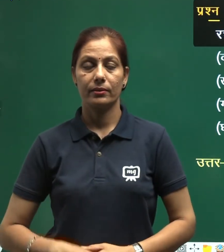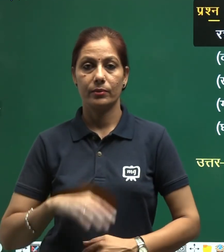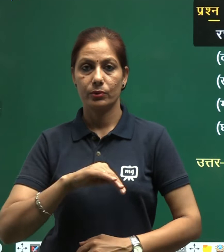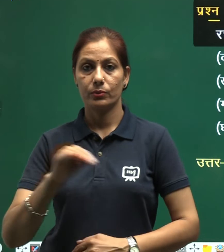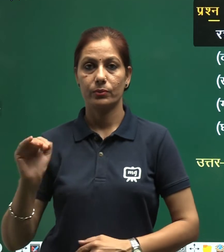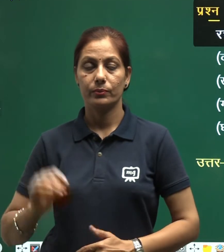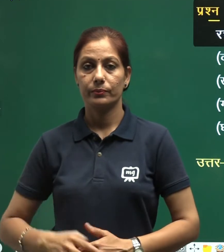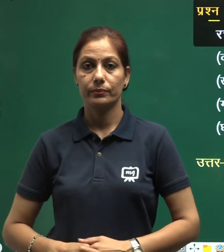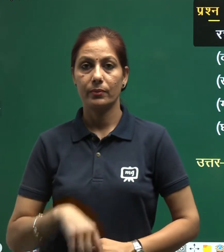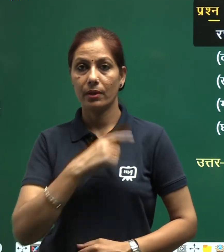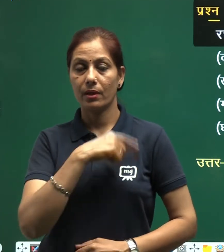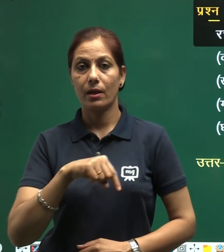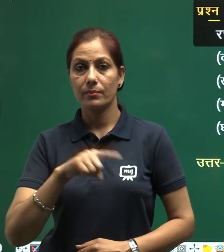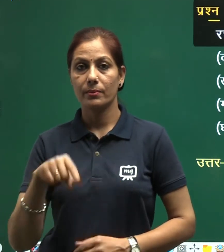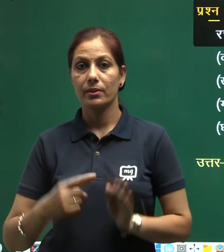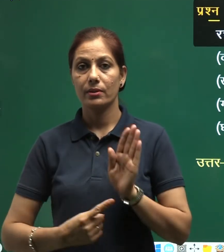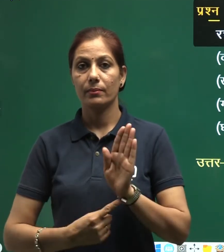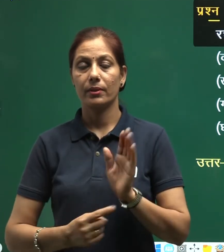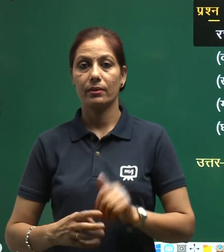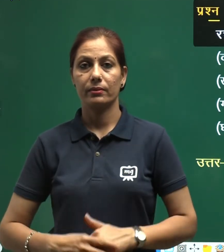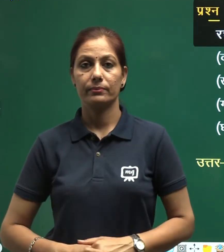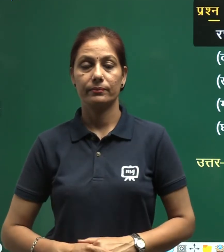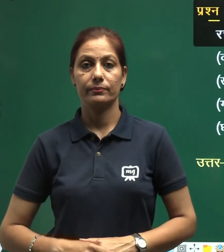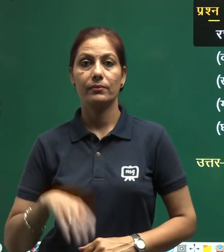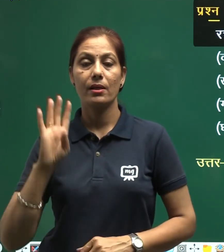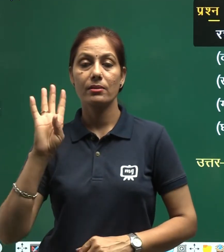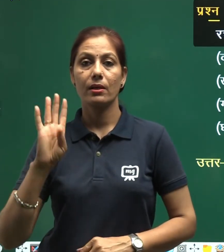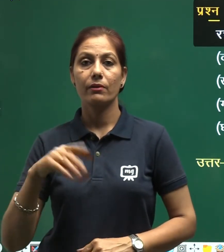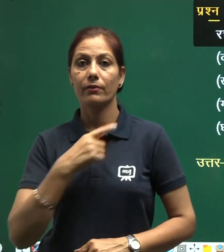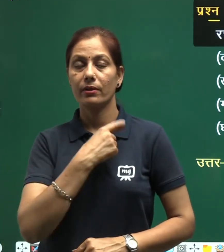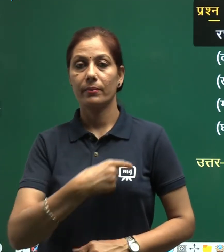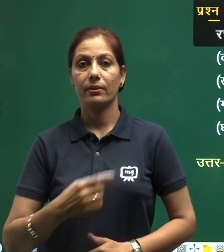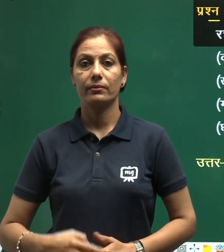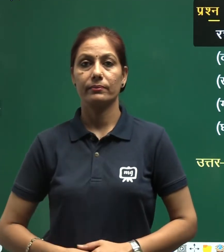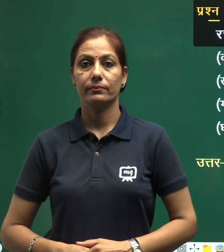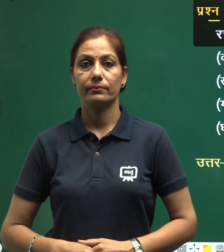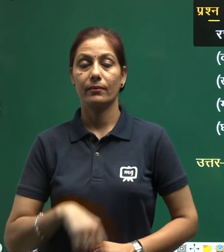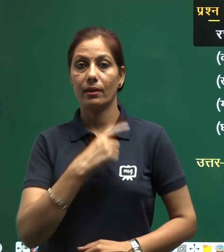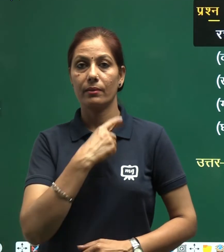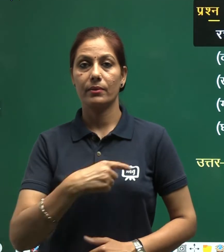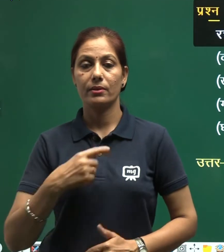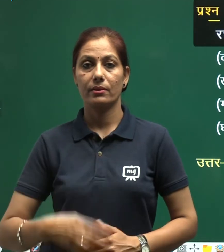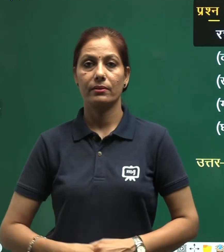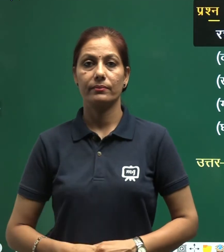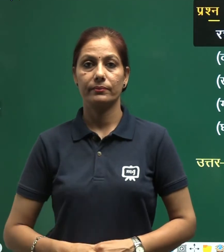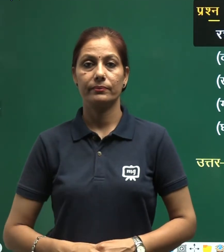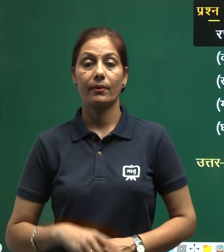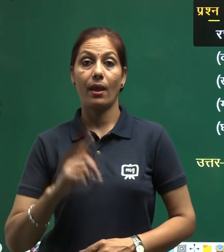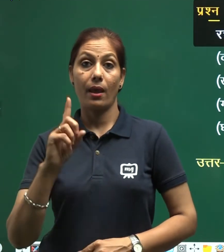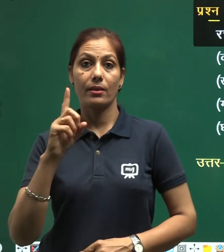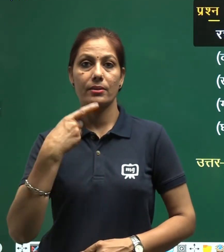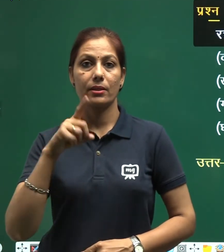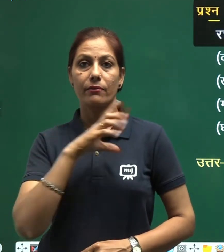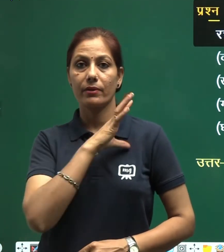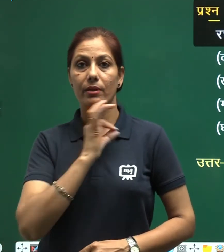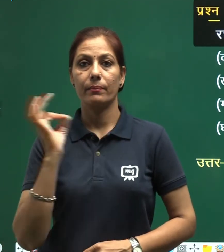बच्चों, यहां आपके सामने 4 विकल्प है। इनमें से एक सही